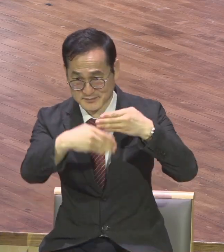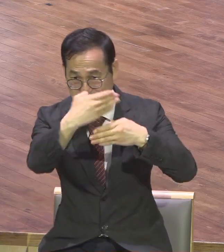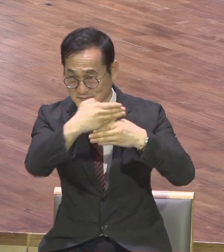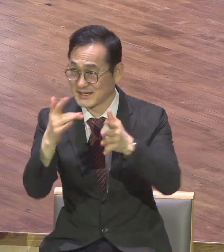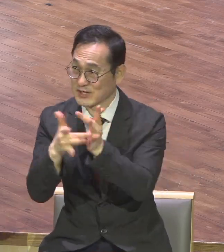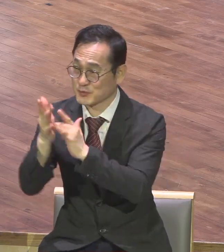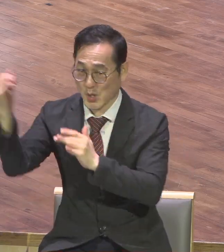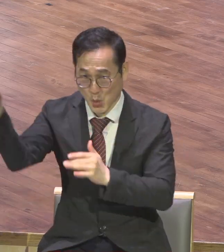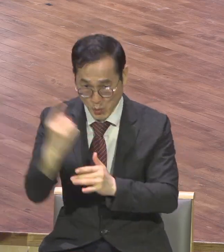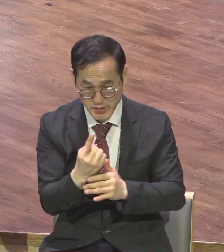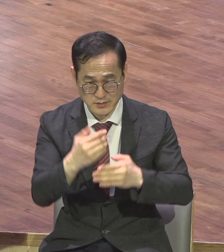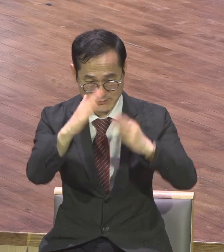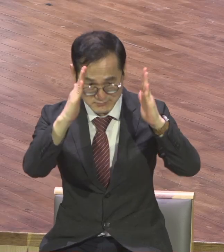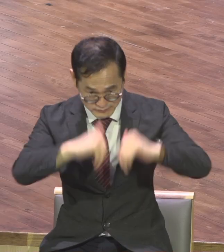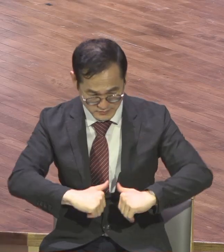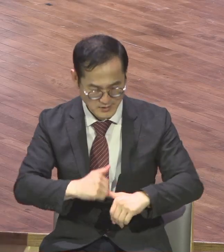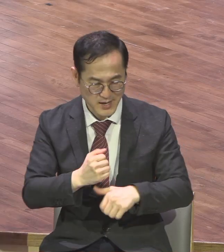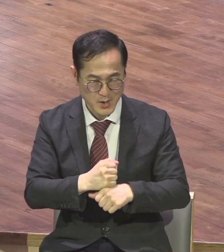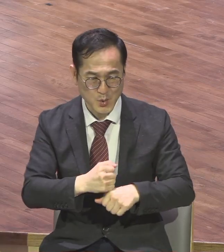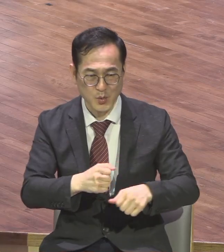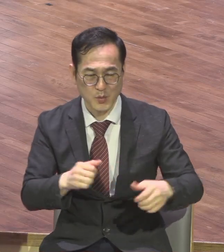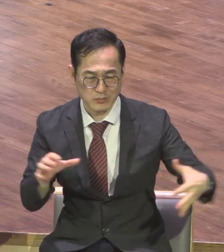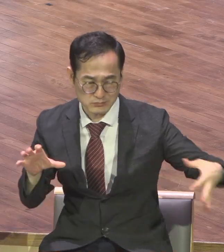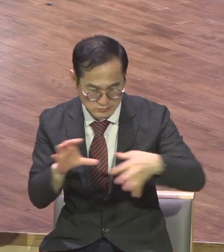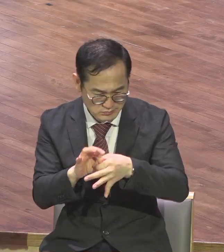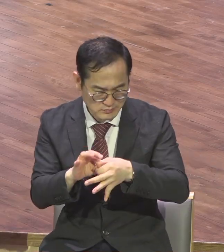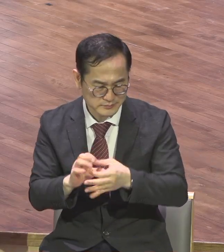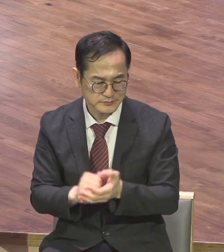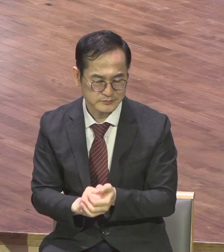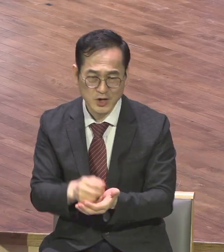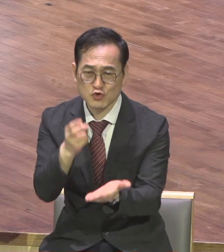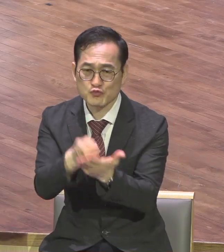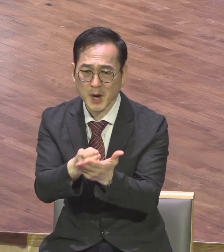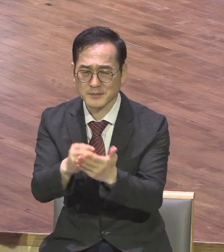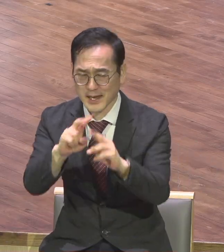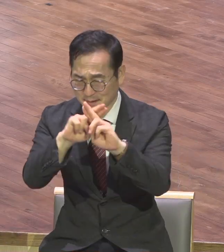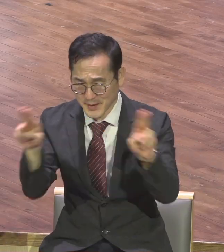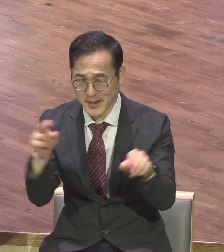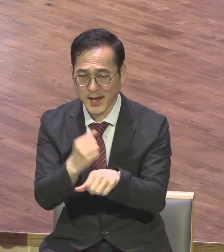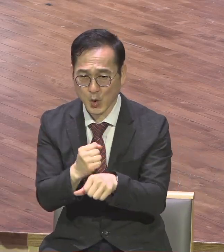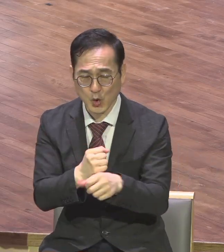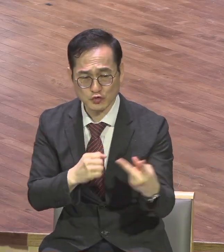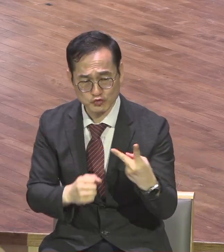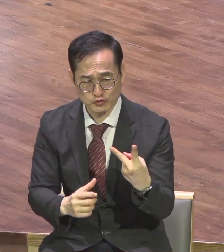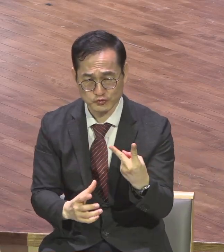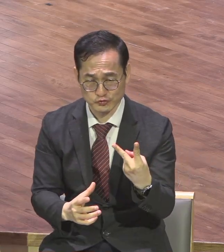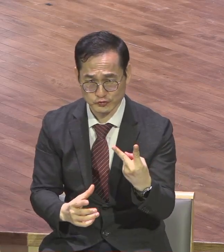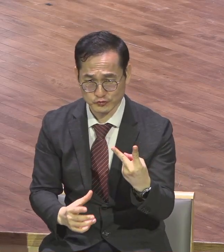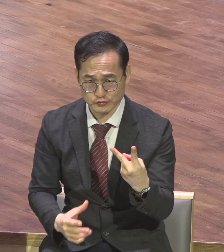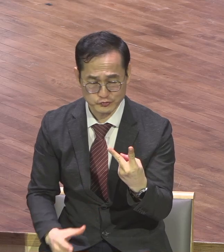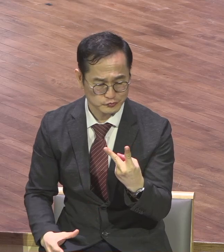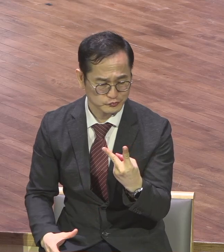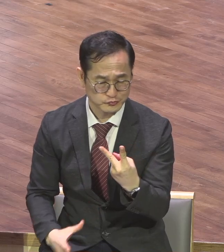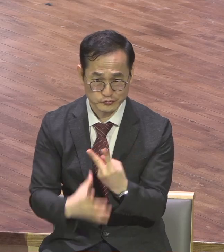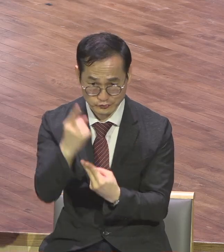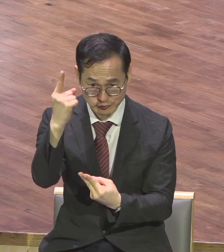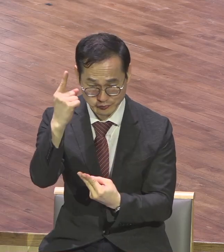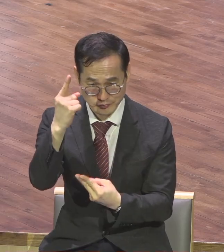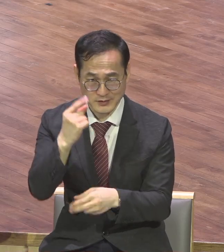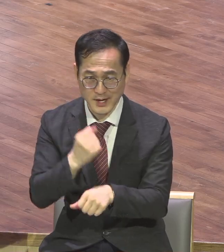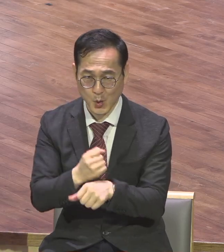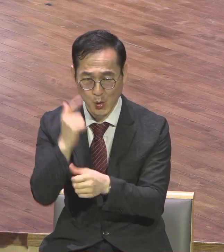하시고 법조문으로 된 계명의 율법을 폐하셨으니 이는 이 둘로 자기 안에서 한 새 사람을 지어 화평하게